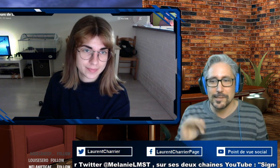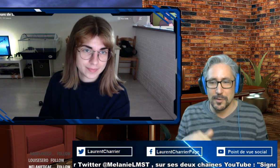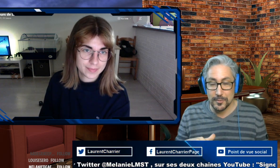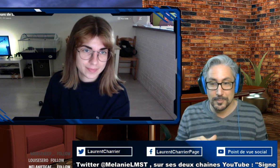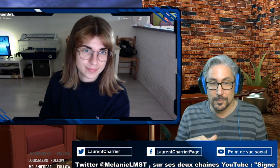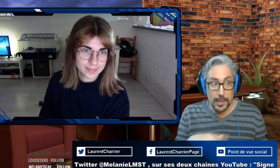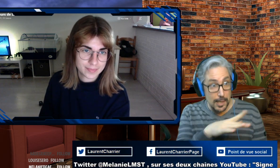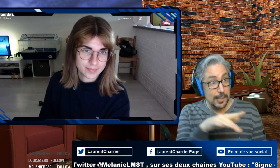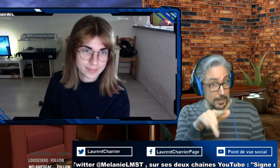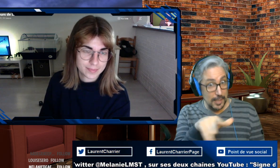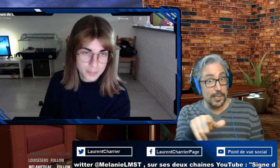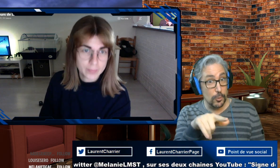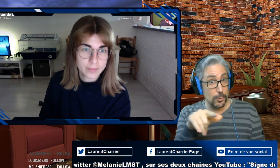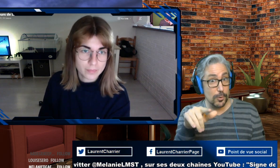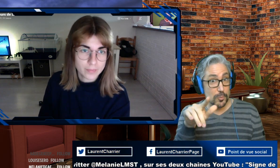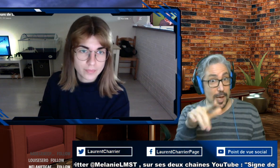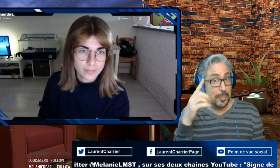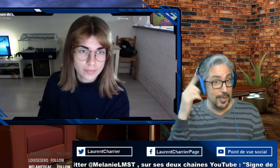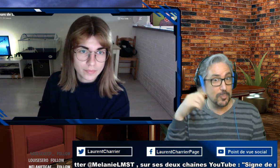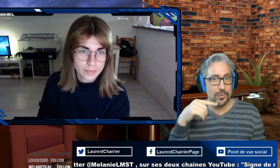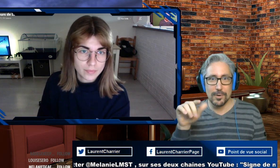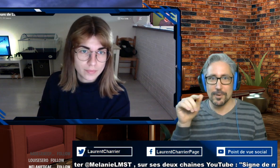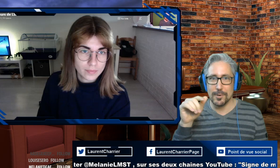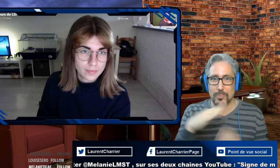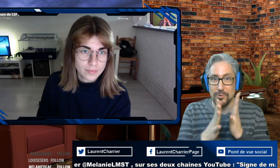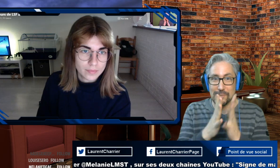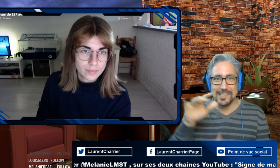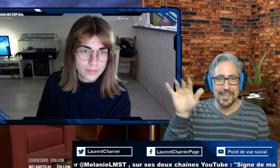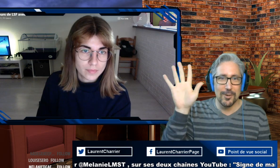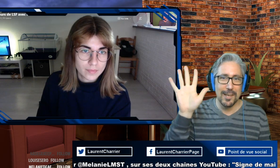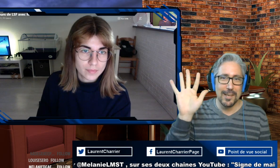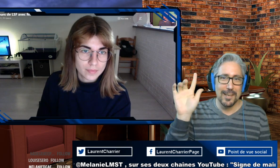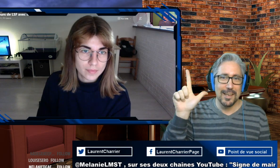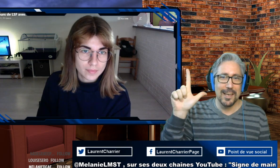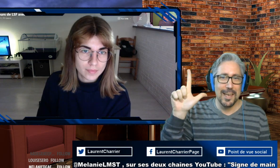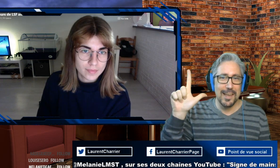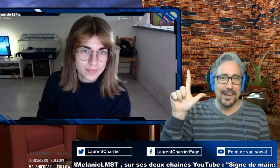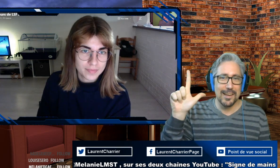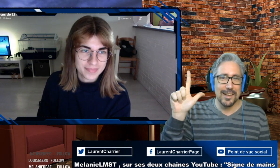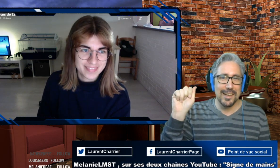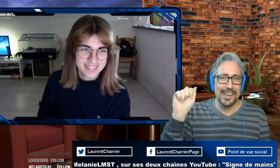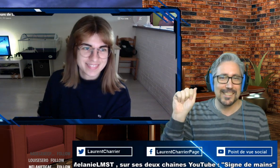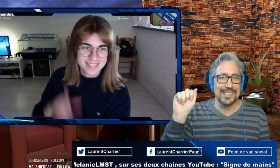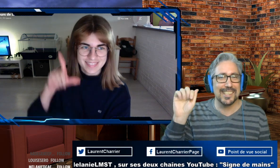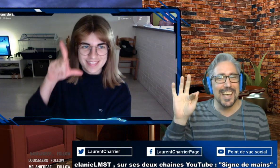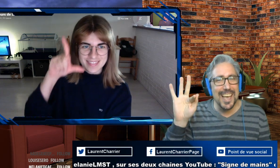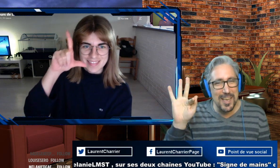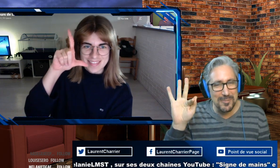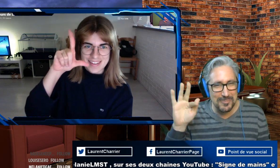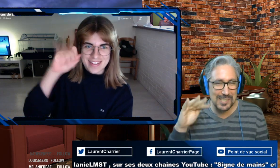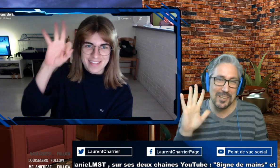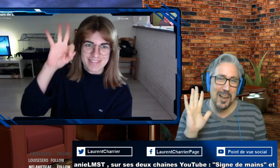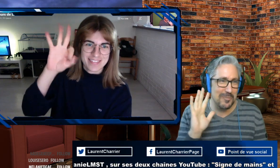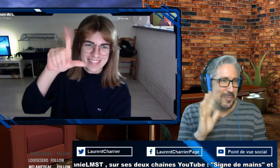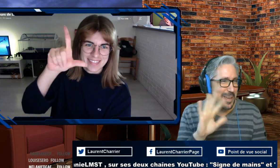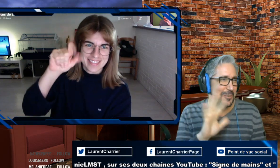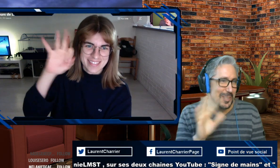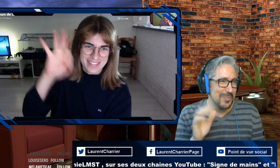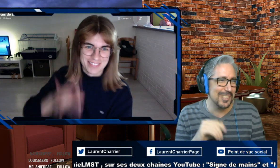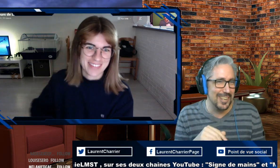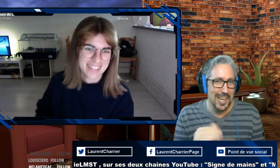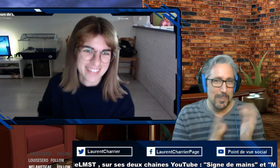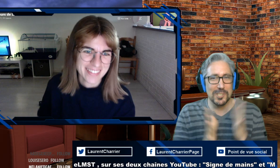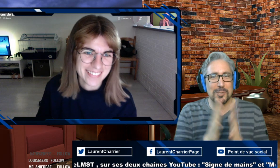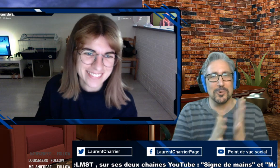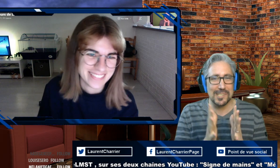la LSF. C'est pratique le truc que tu m'as appris hein, pour signer LSF, parce que l'alphabet au